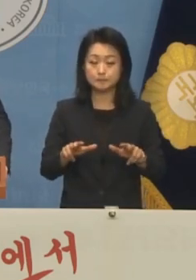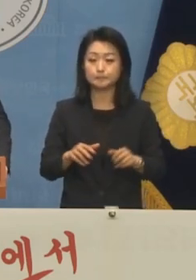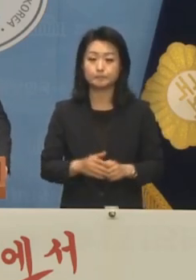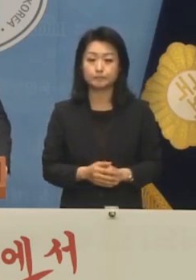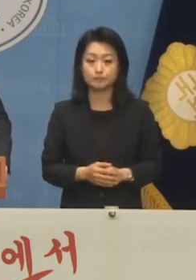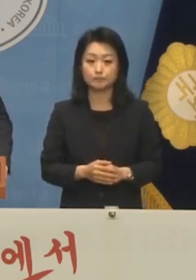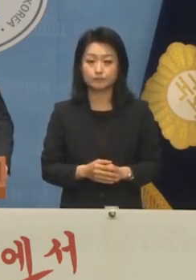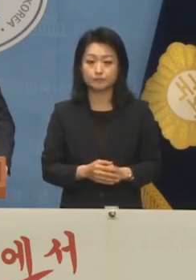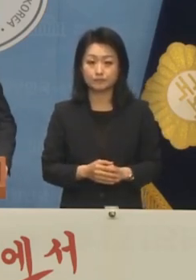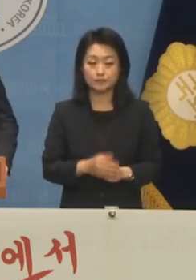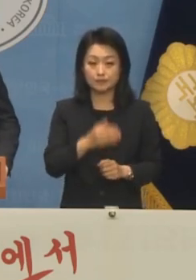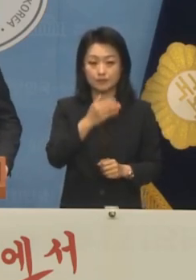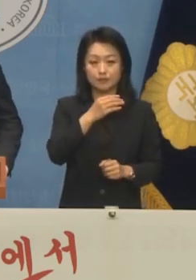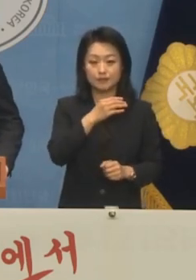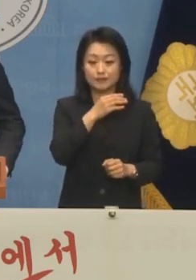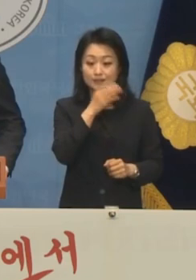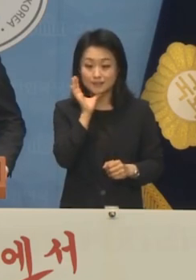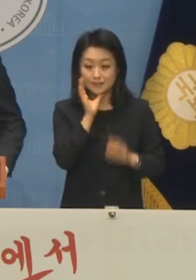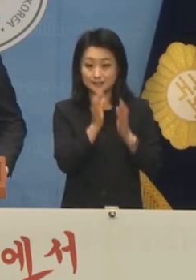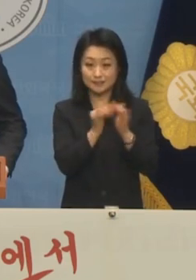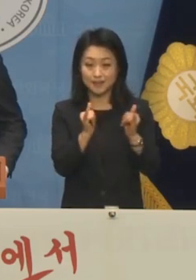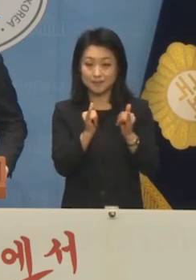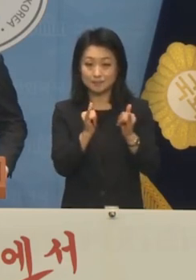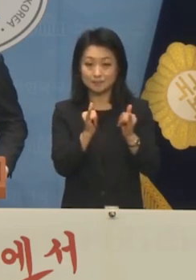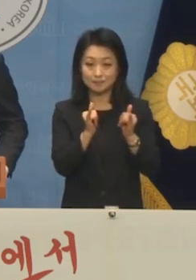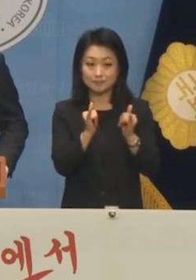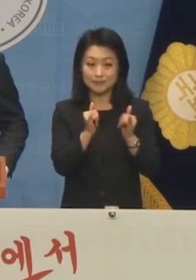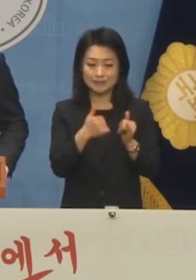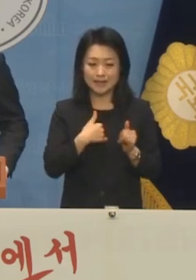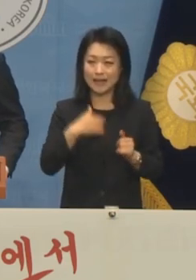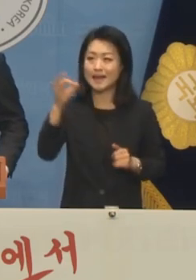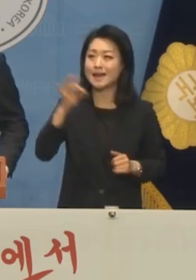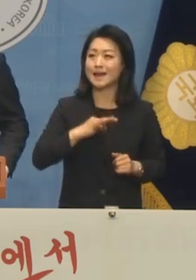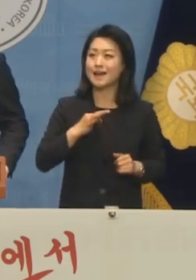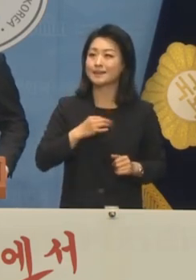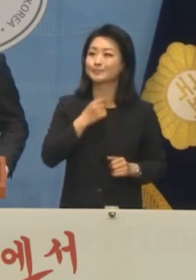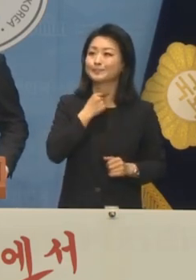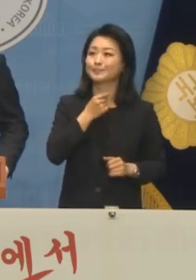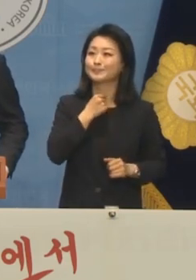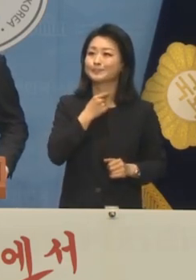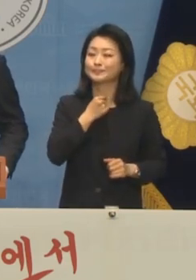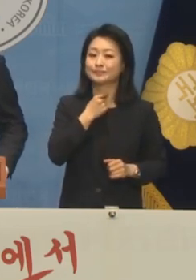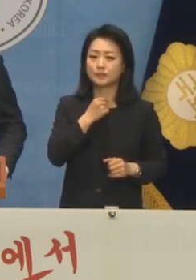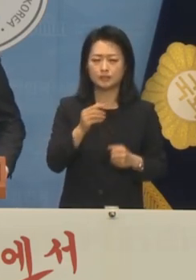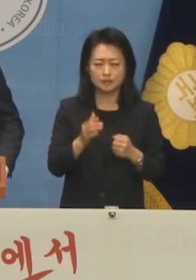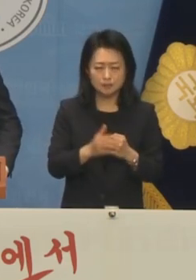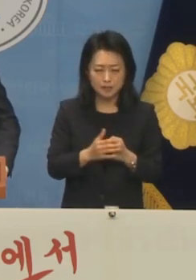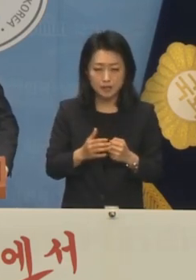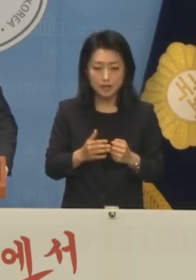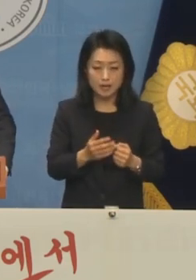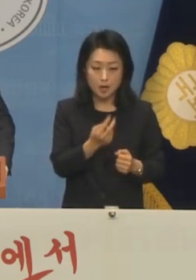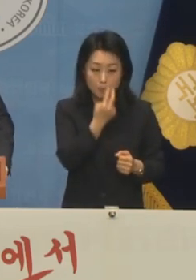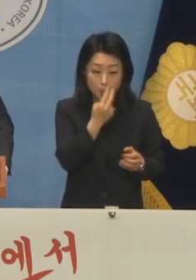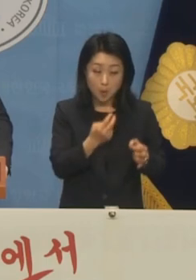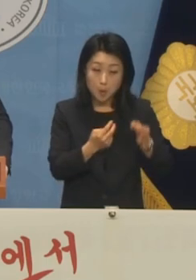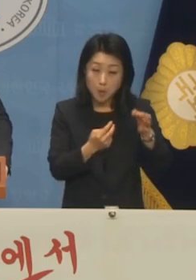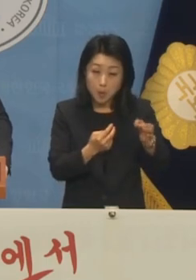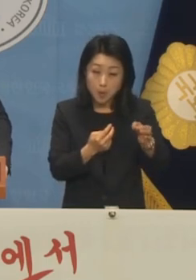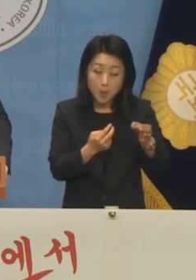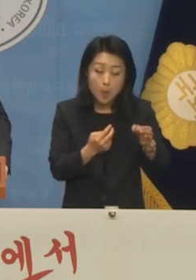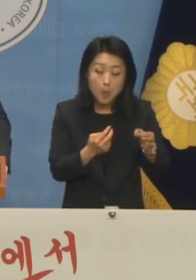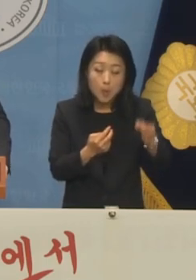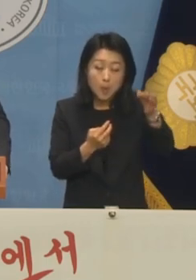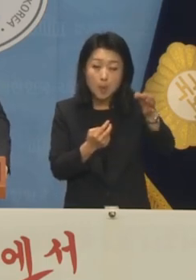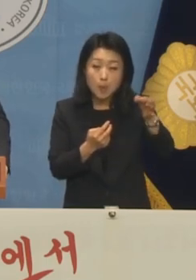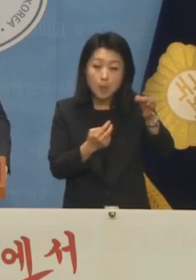의사결정권자들인 586 세대의 기득권을 공고히 하기 위해서 마치 월핀 효과와 같은 보험료율 4%